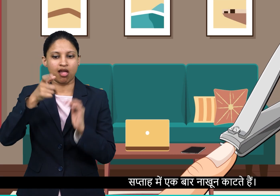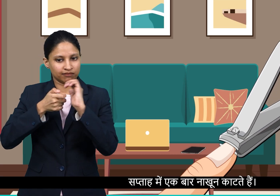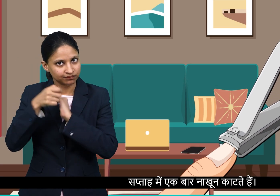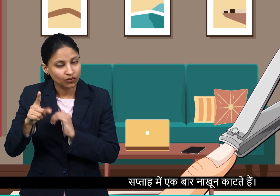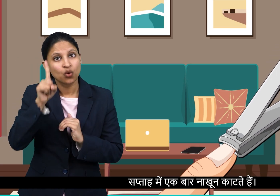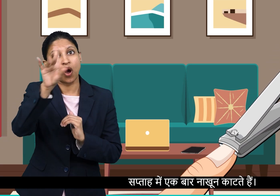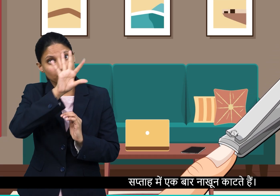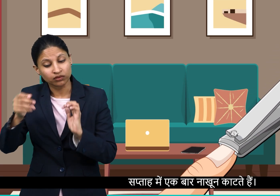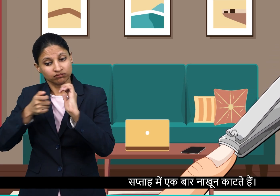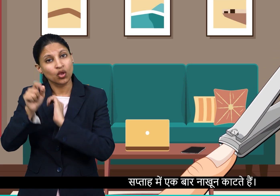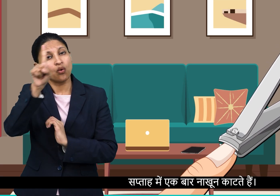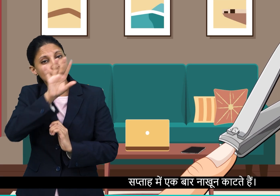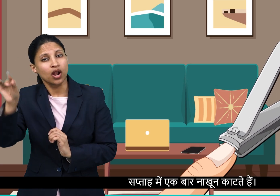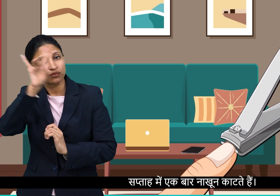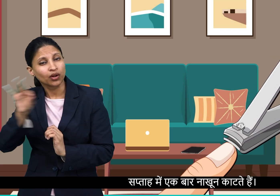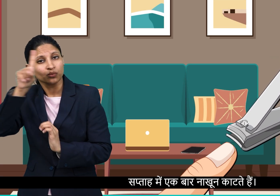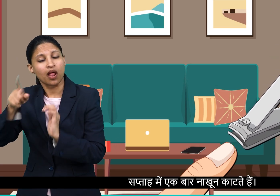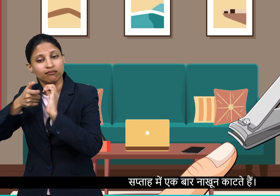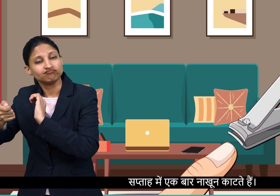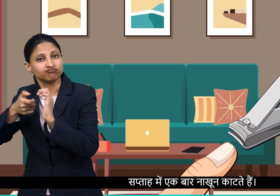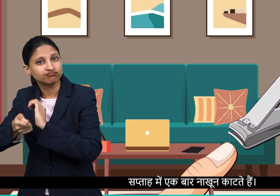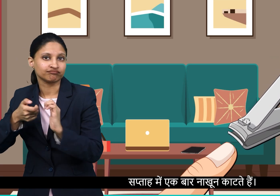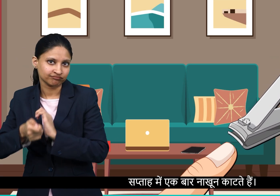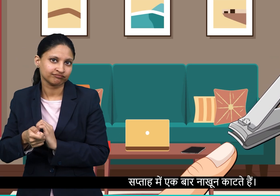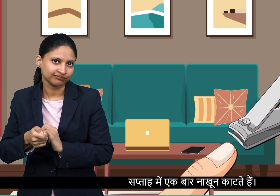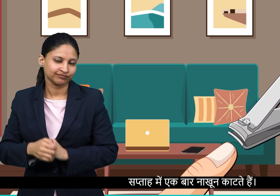सप्ताह में एक बार नाखून काटते हैं।